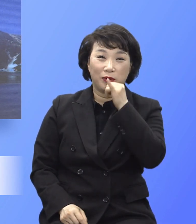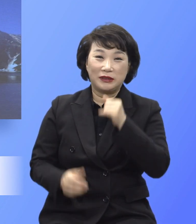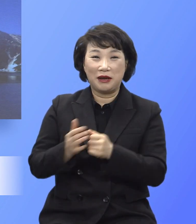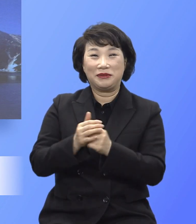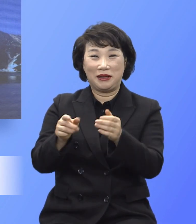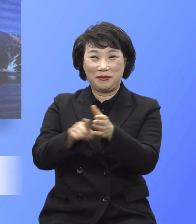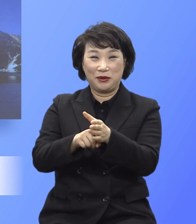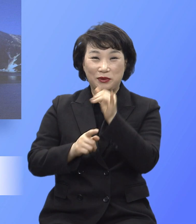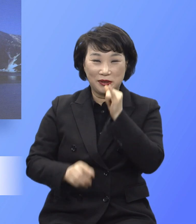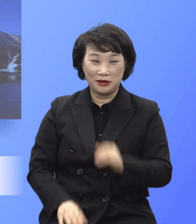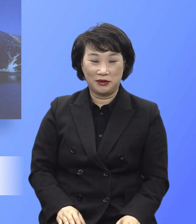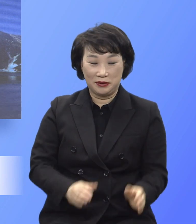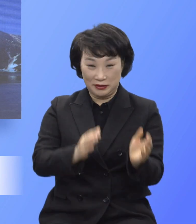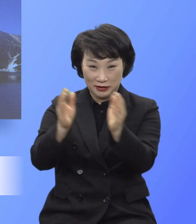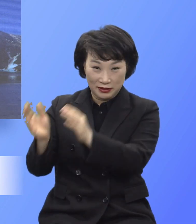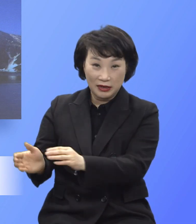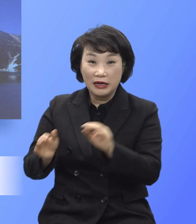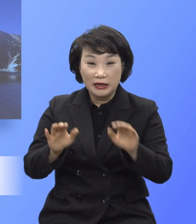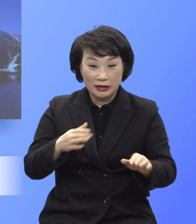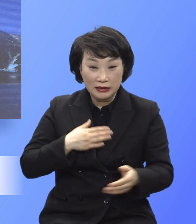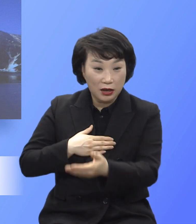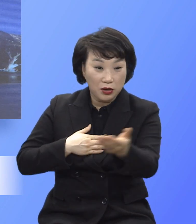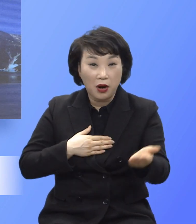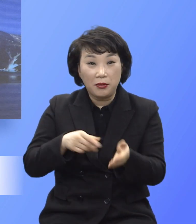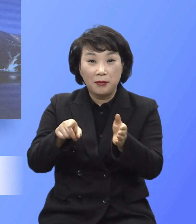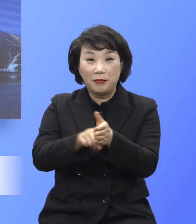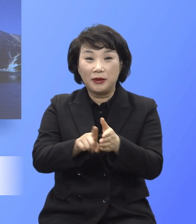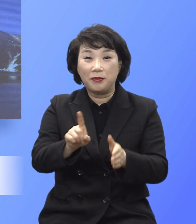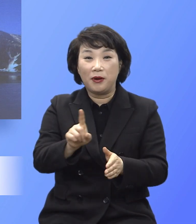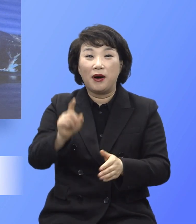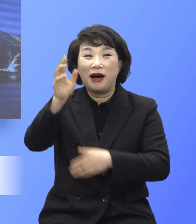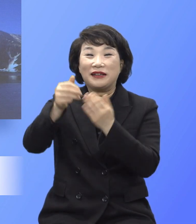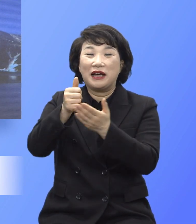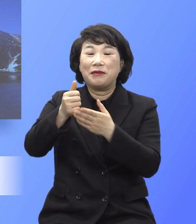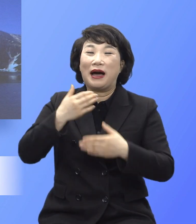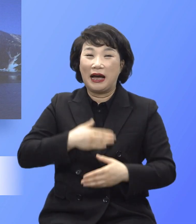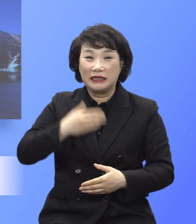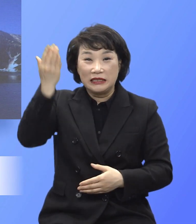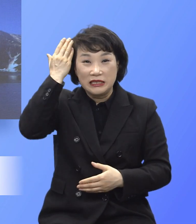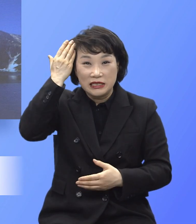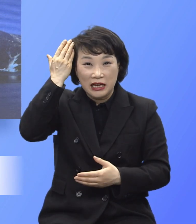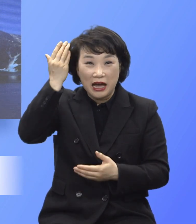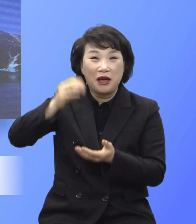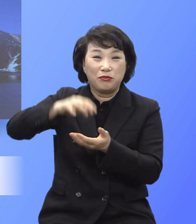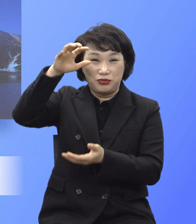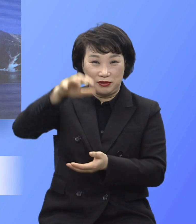나와 여러분들이 믿음은 하나님을 아는 지식의 분량이에요.